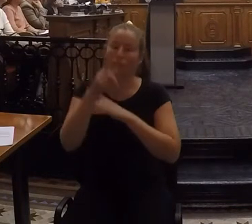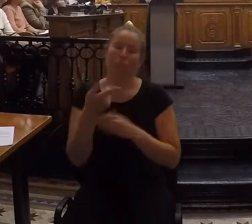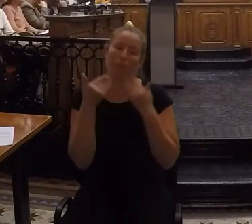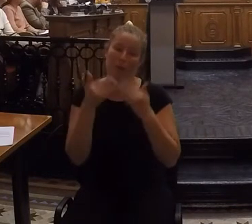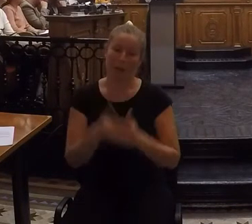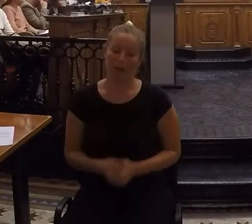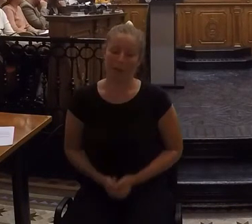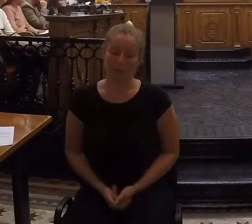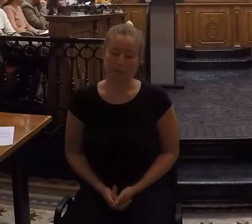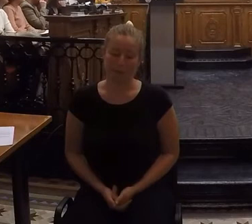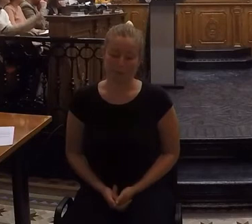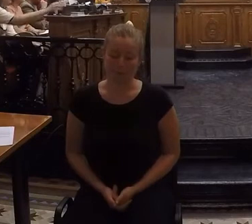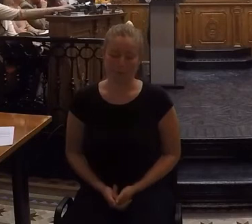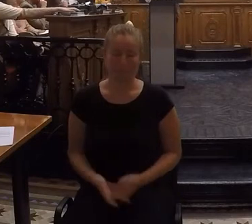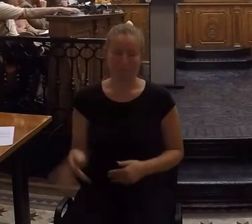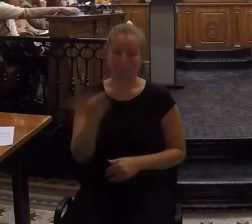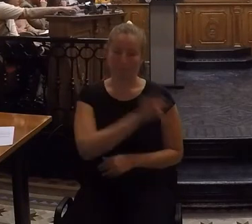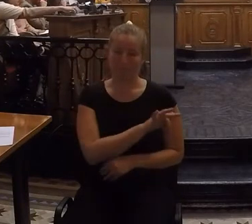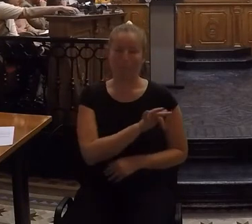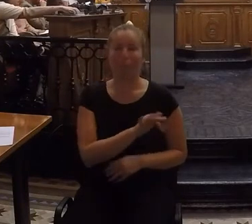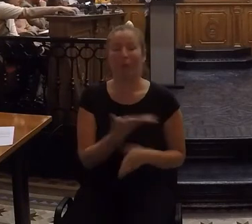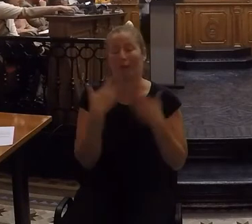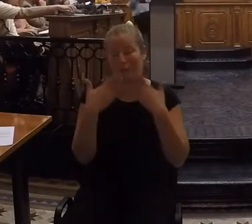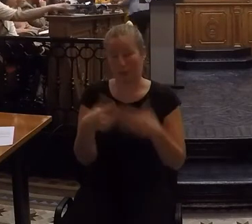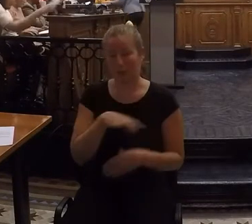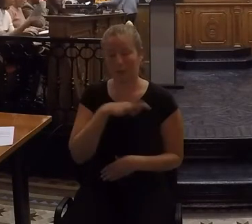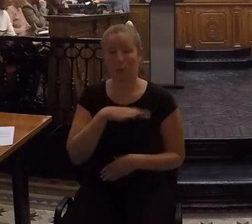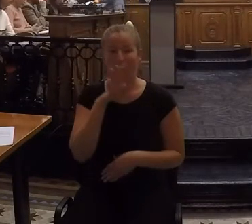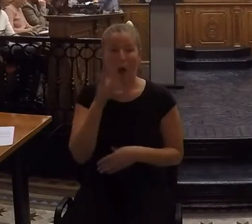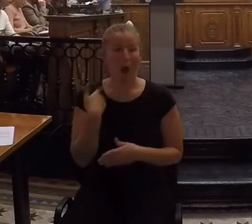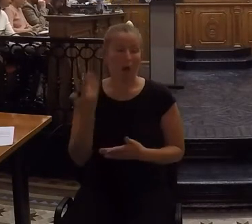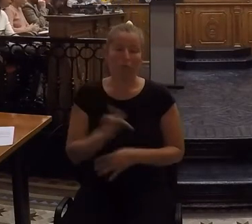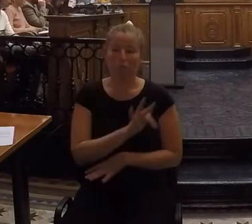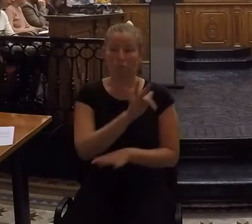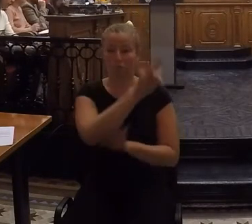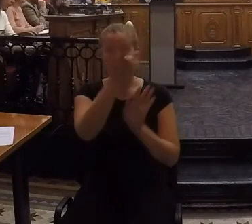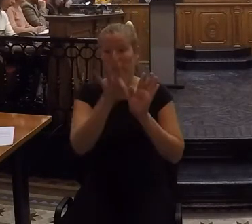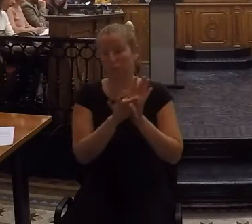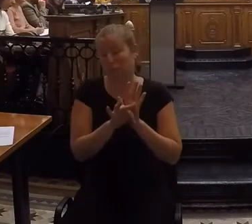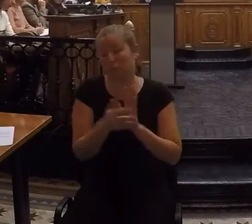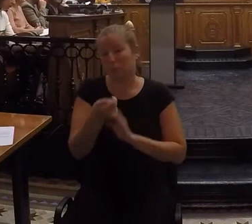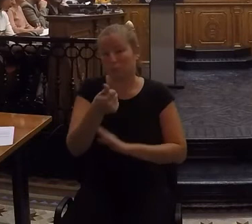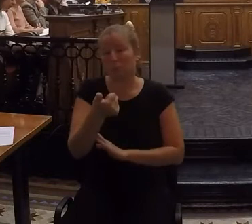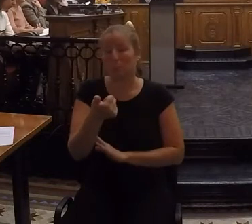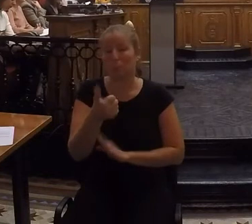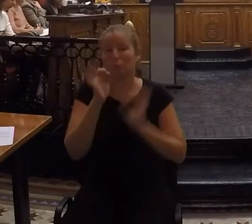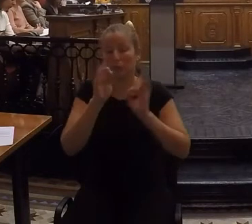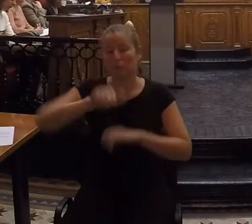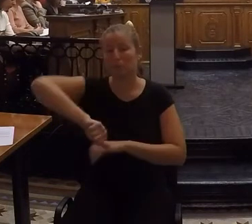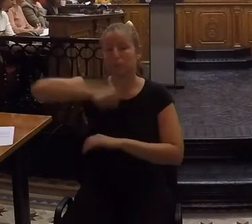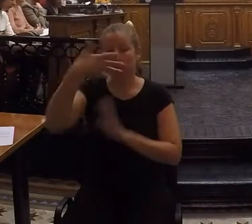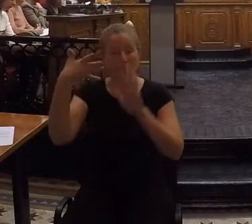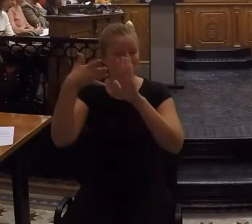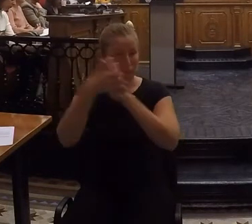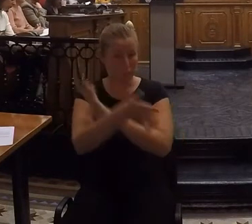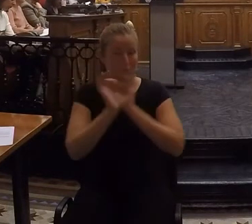gracias. Muchas gracias, señora Aravid. Abrimos un turno para debatir la aprobación definitiva